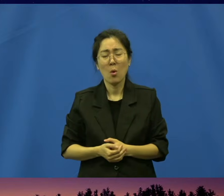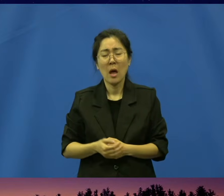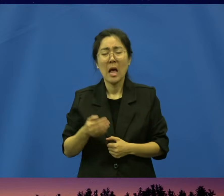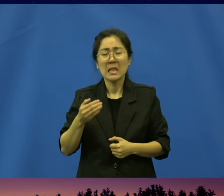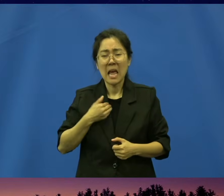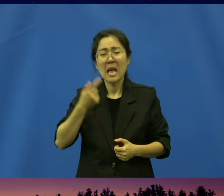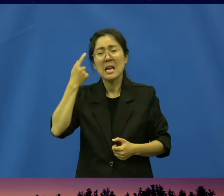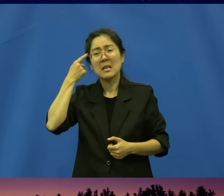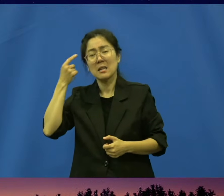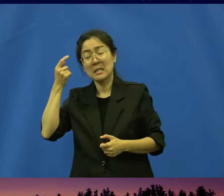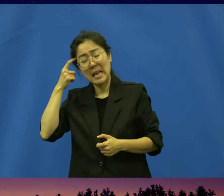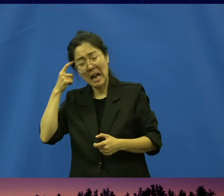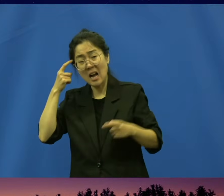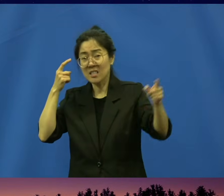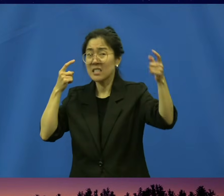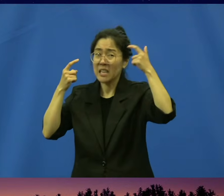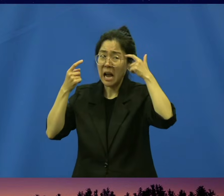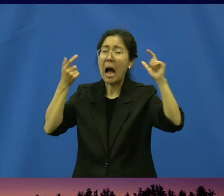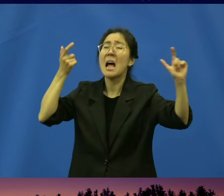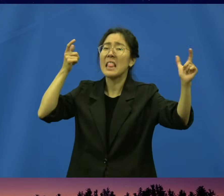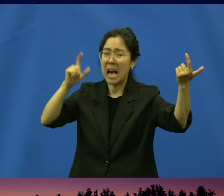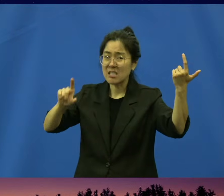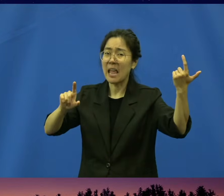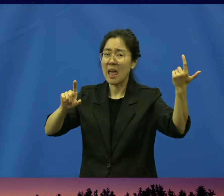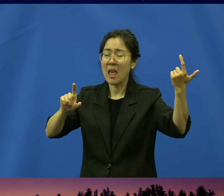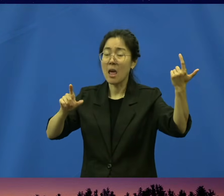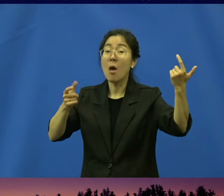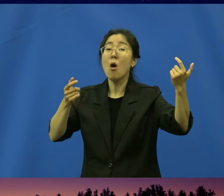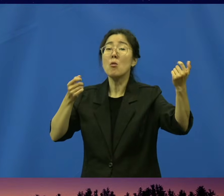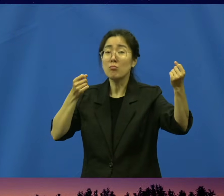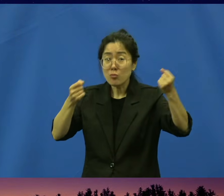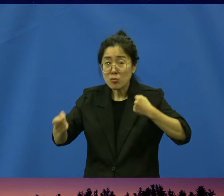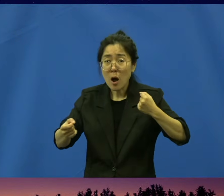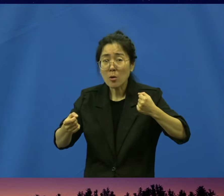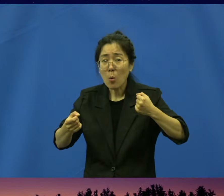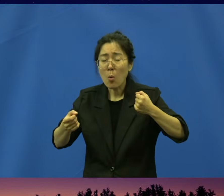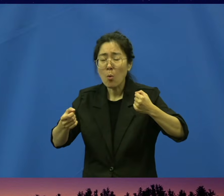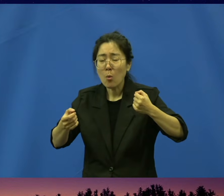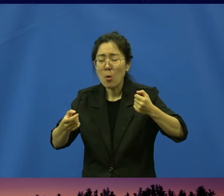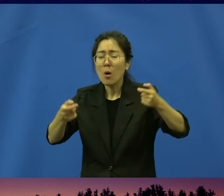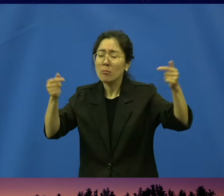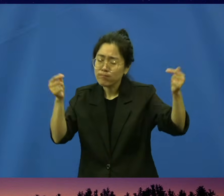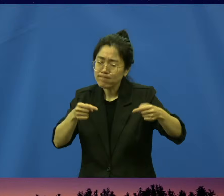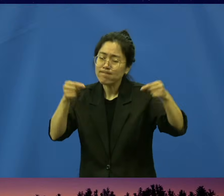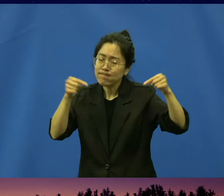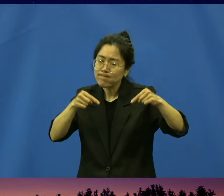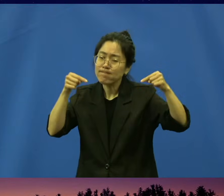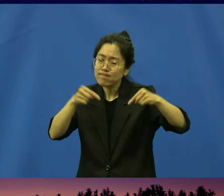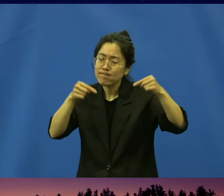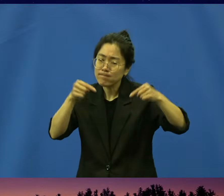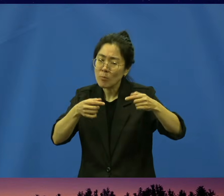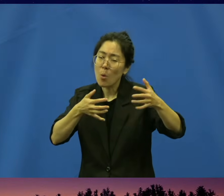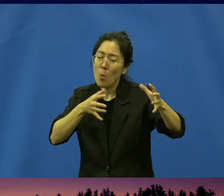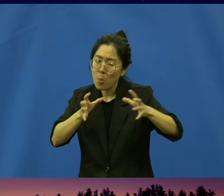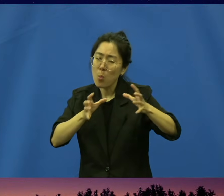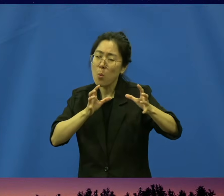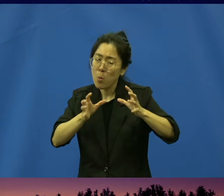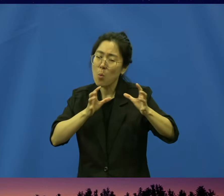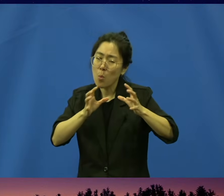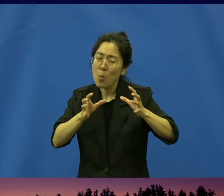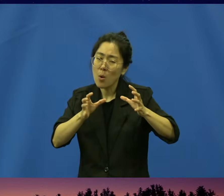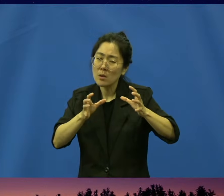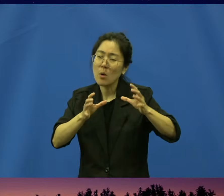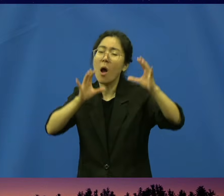일치를 도출해서 공동 목표로 삼고 같이 행동하는 그것이 진정한 연합인